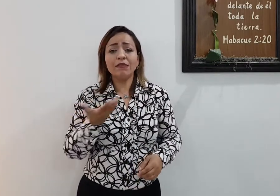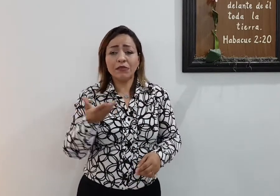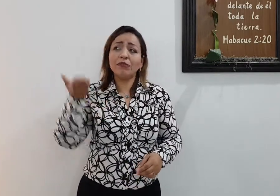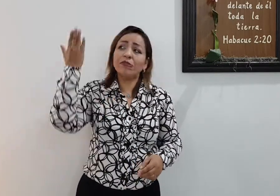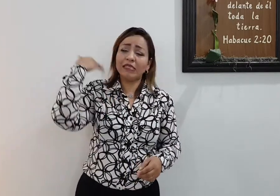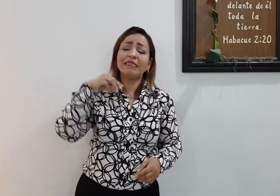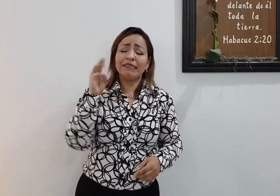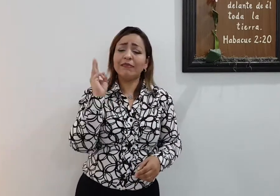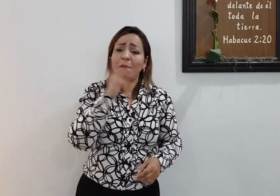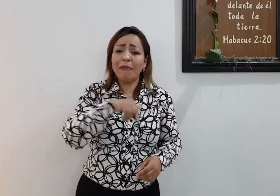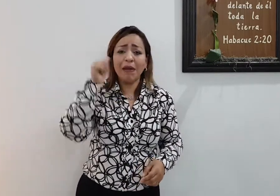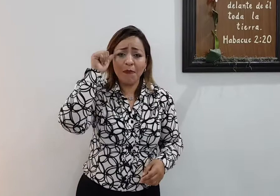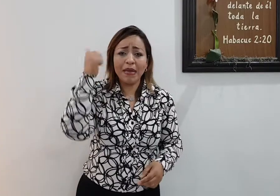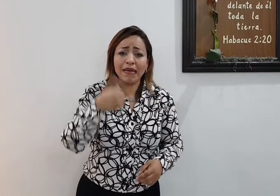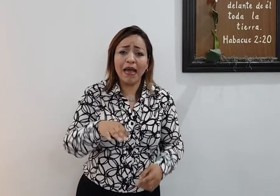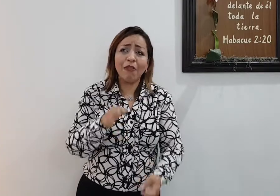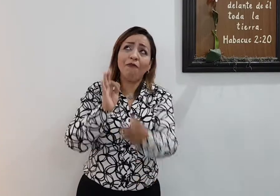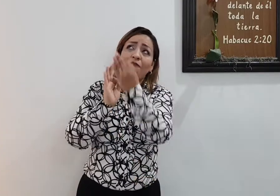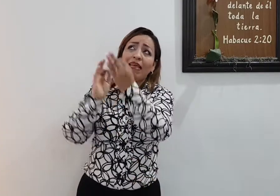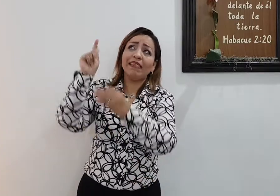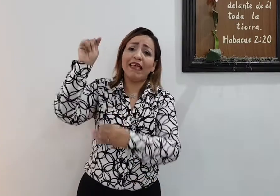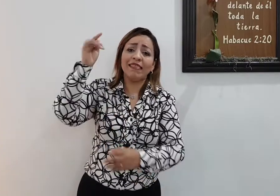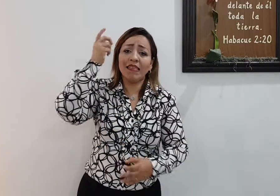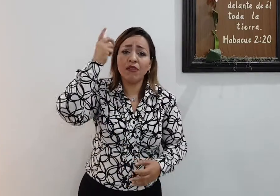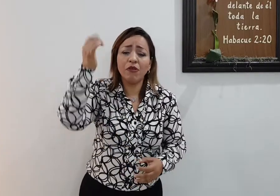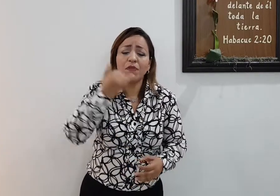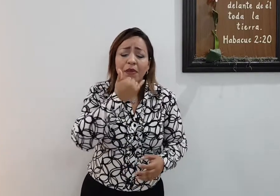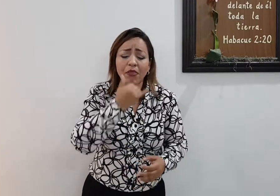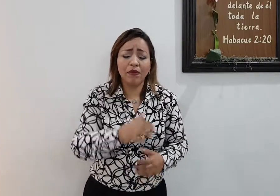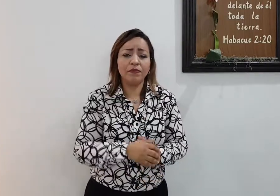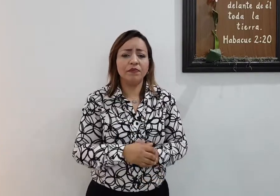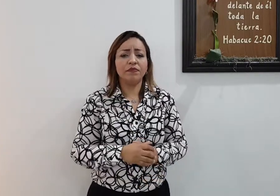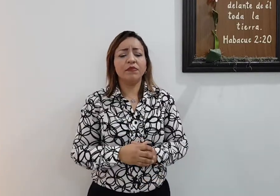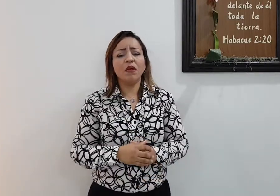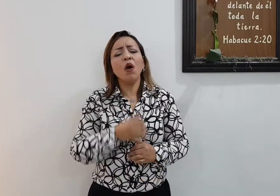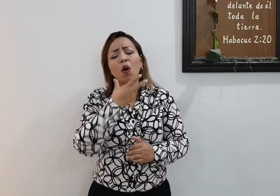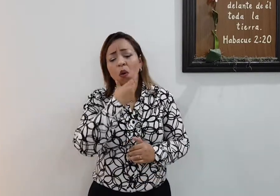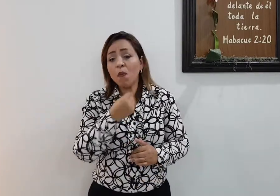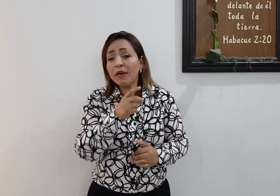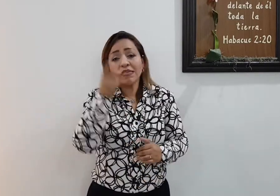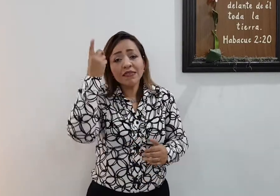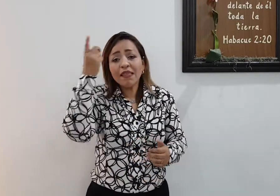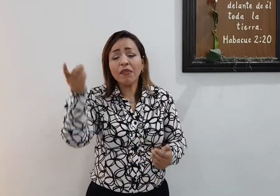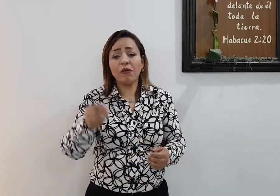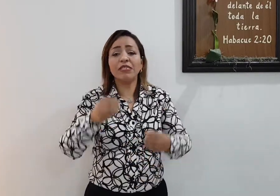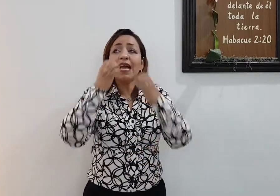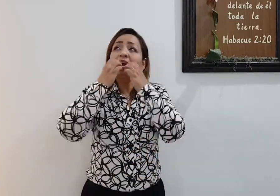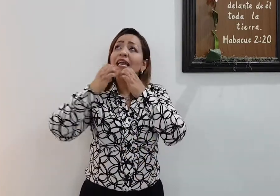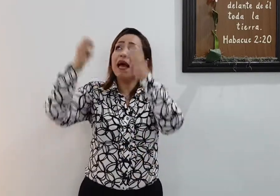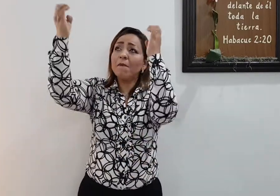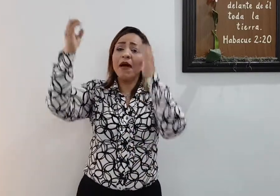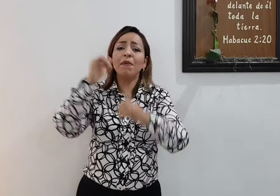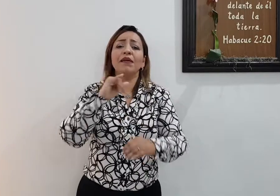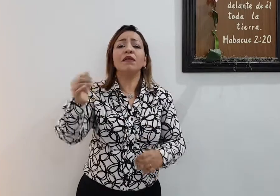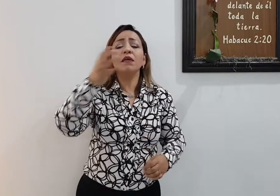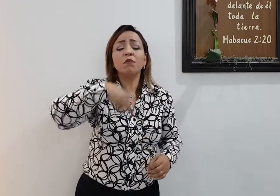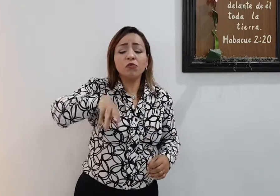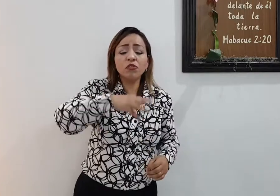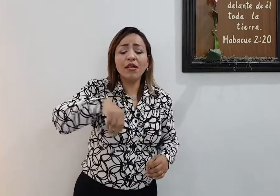Jacob, Daniel, David, hombres de Dios que clamaban y buscaban al Señor. Y mire,